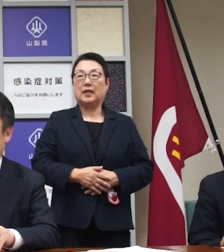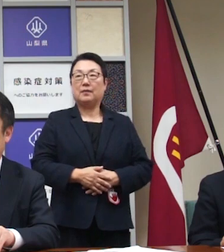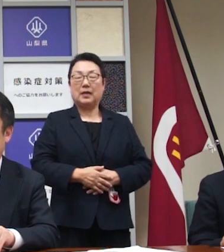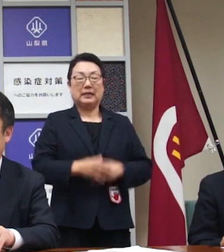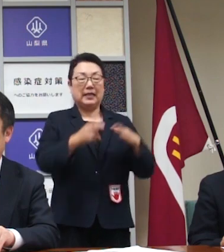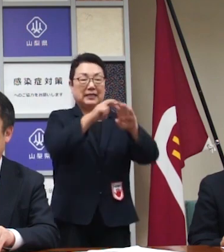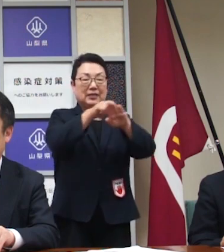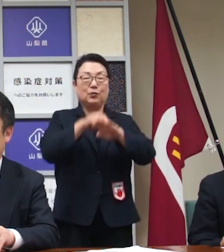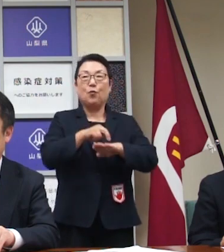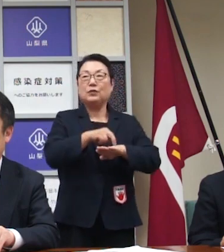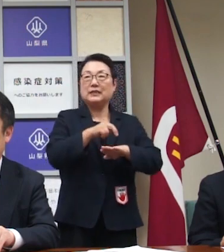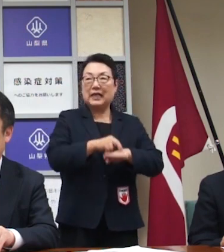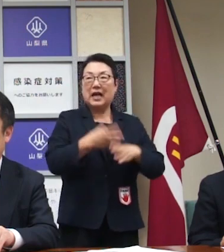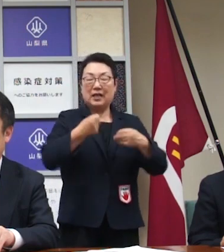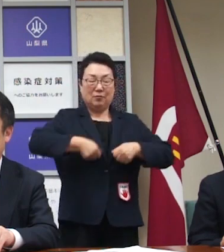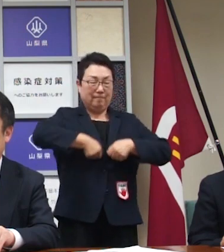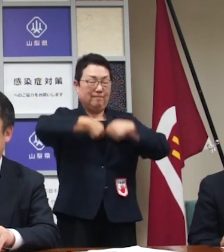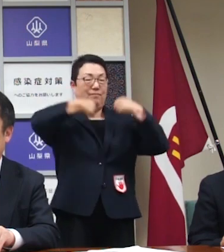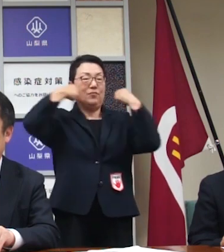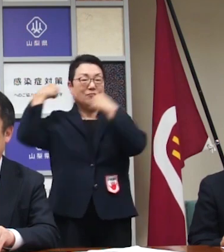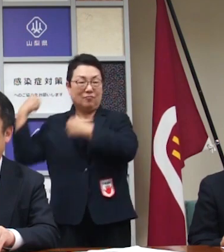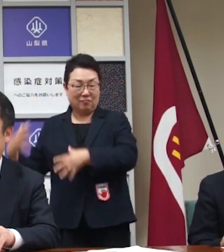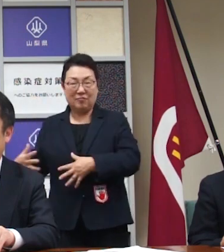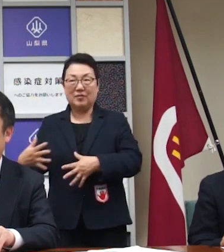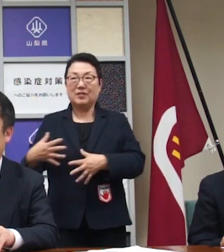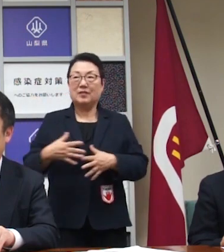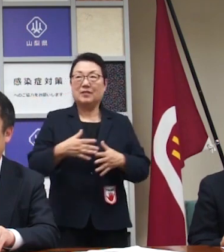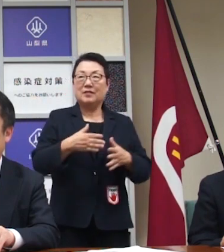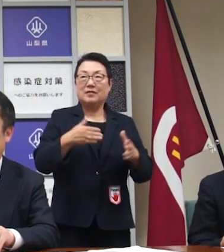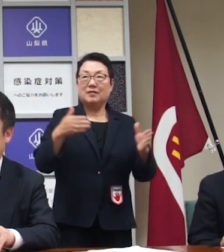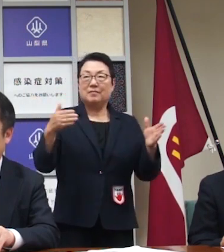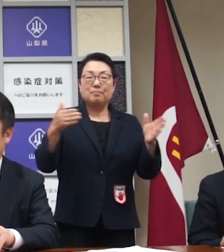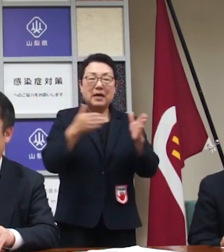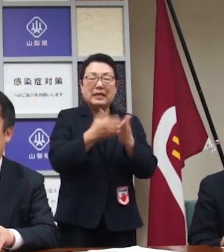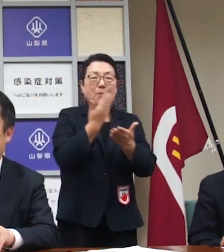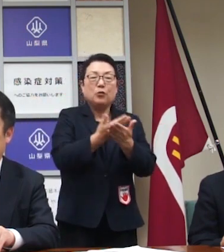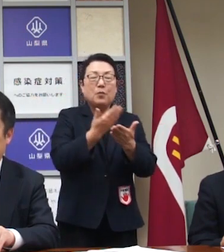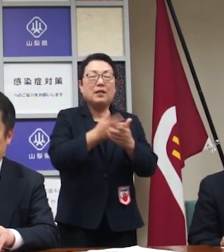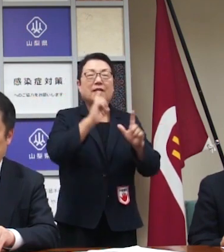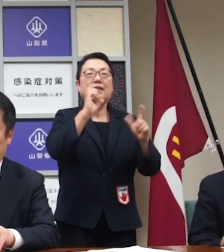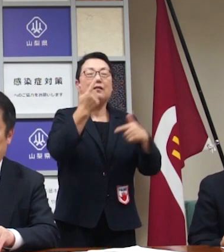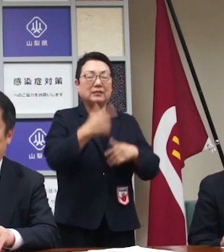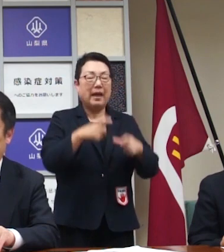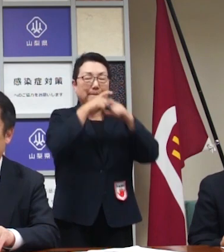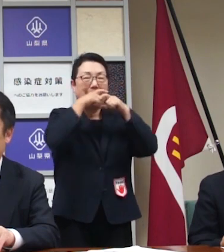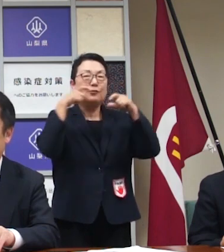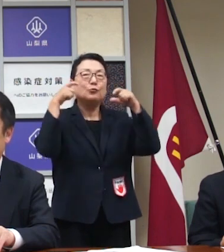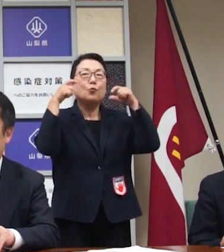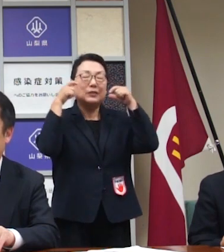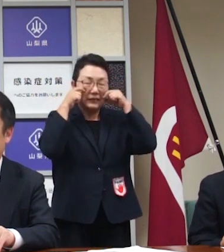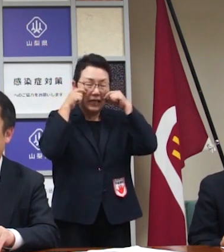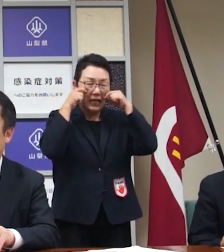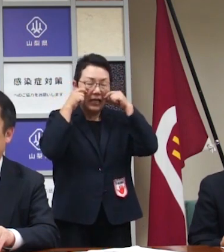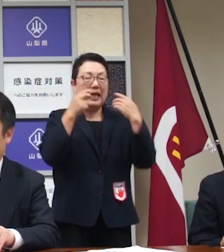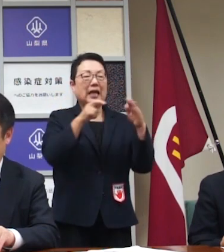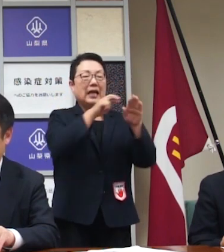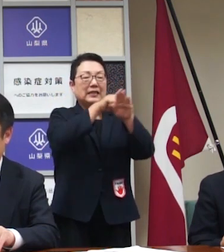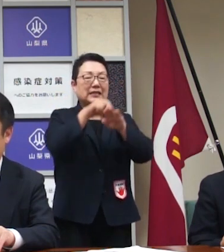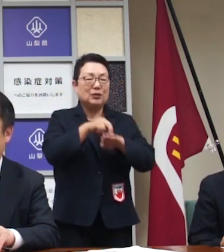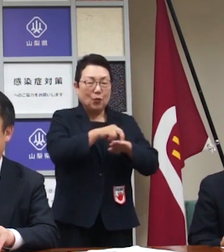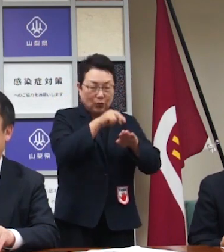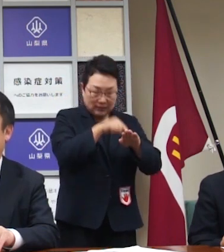診療して、診療した後防護服を脱ぐとか、そこまでのことを求めてるわけじゃなくて、マスクをして診療して